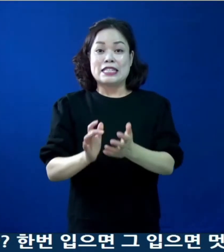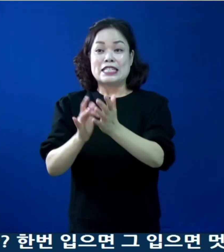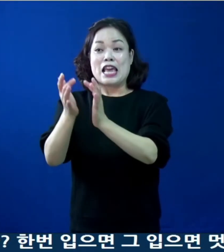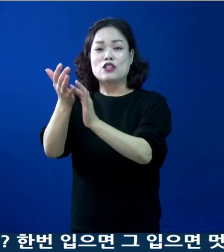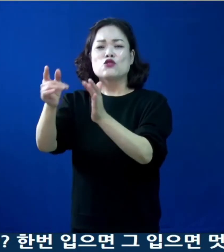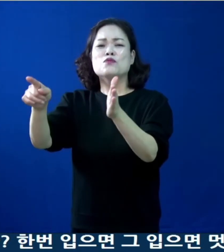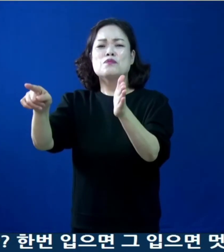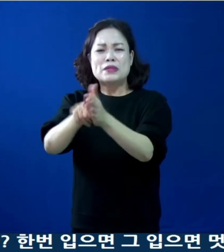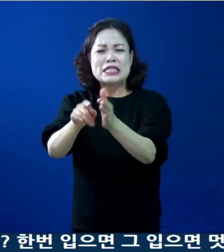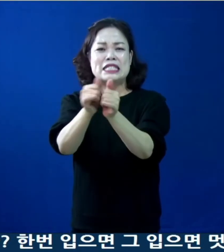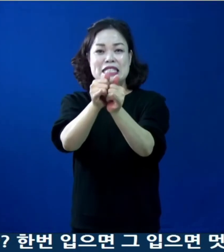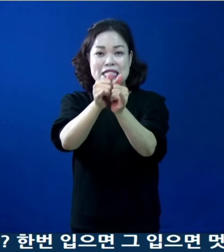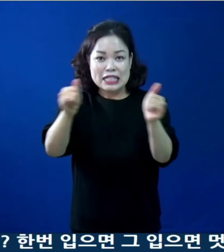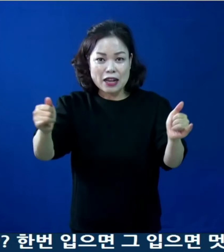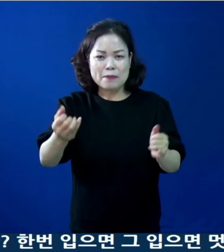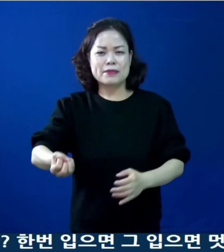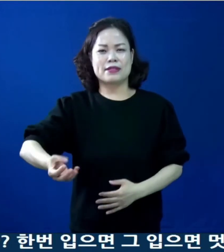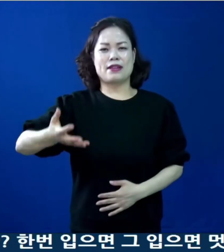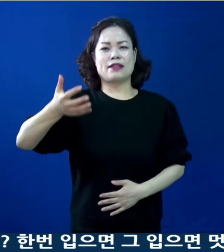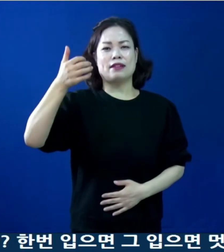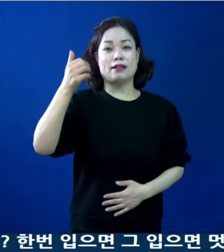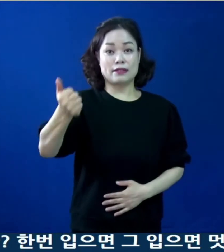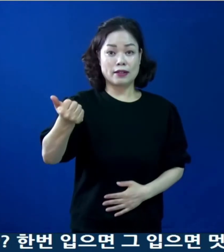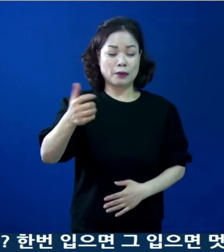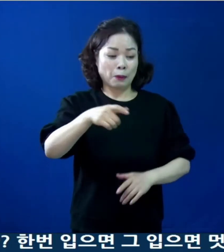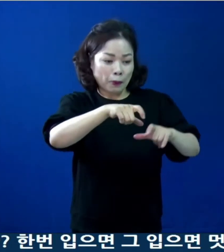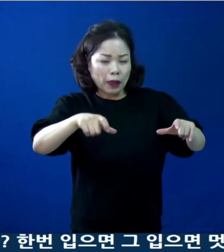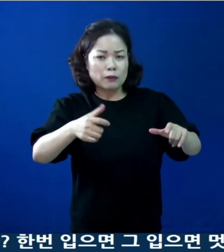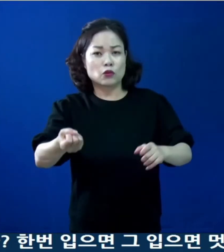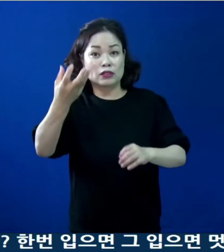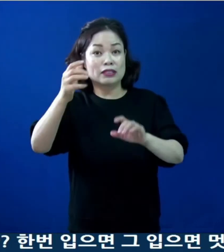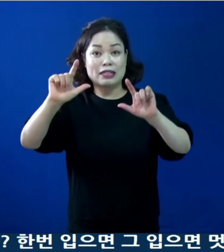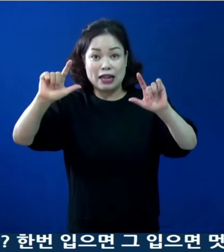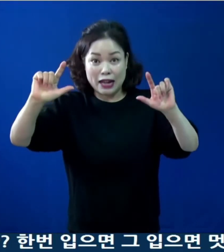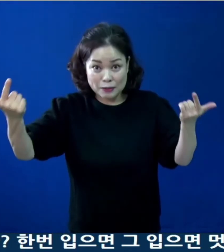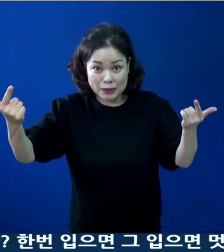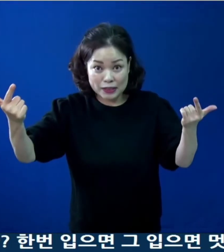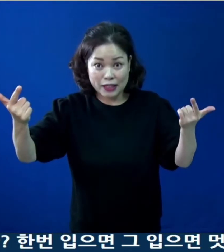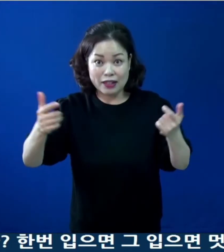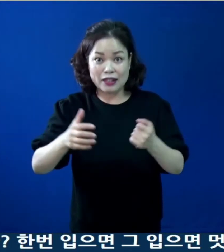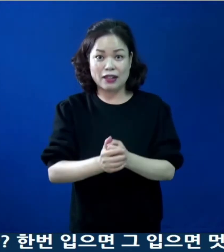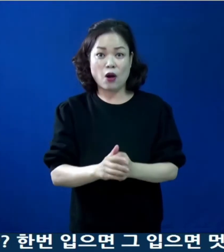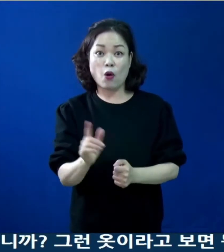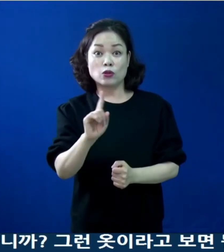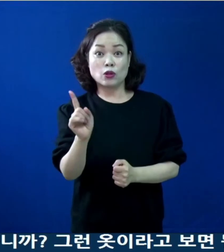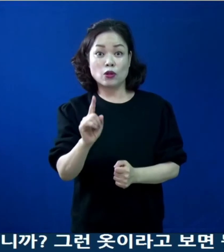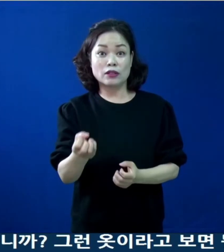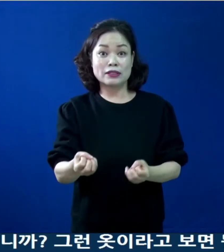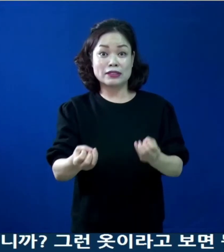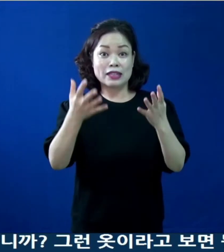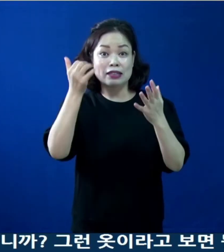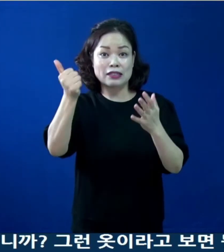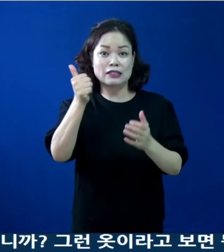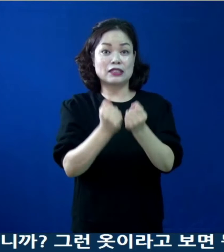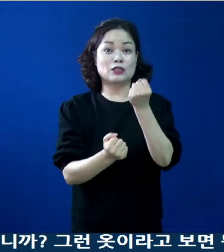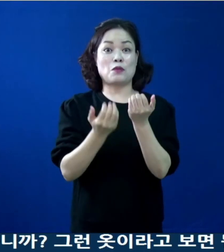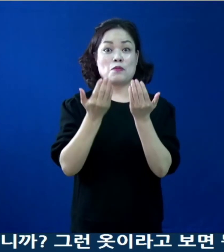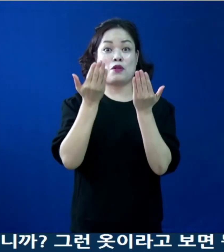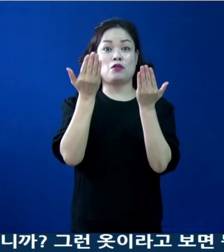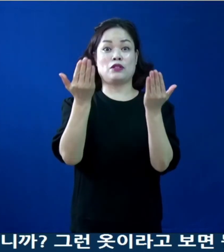예수 믿는 사람들은 제사장인데 보통 제사장이 아닙니다. 어떤 제사장인지 설명을 드리려고 그래요.